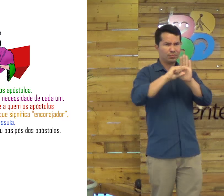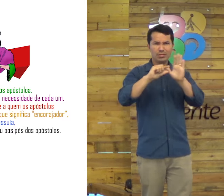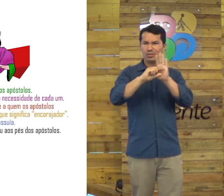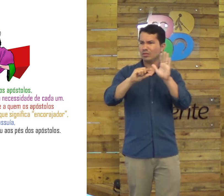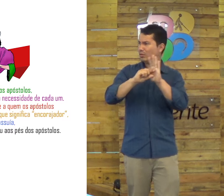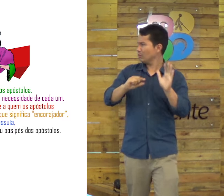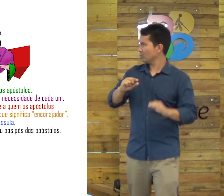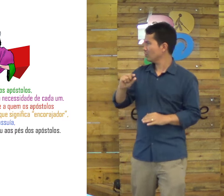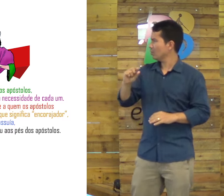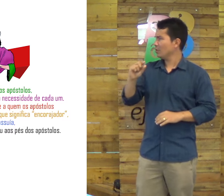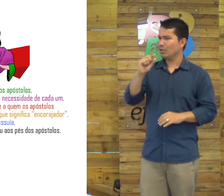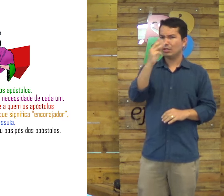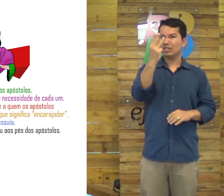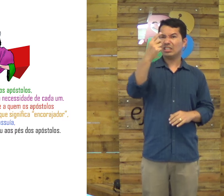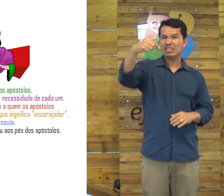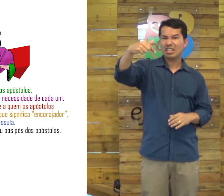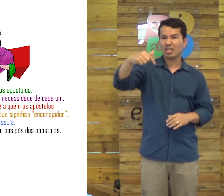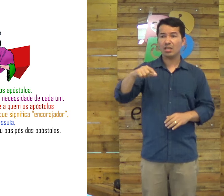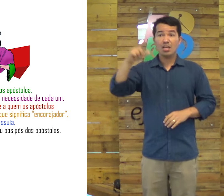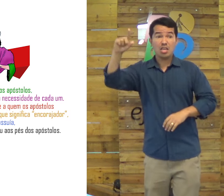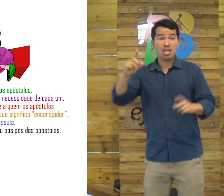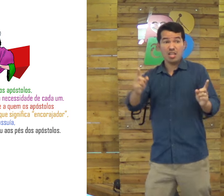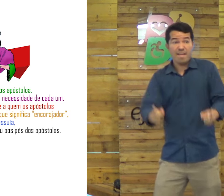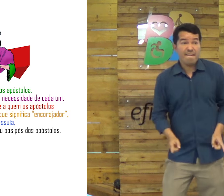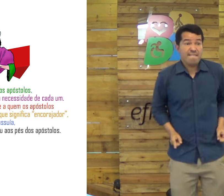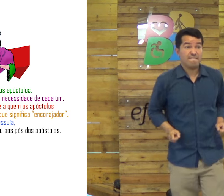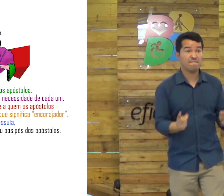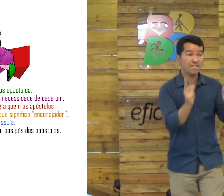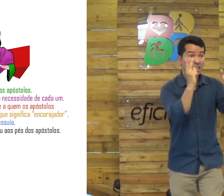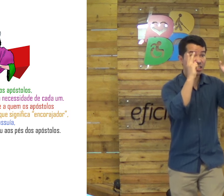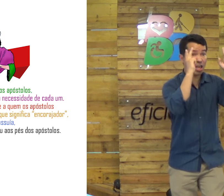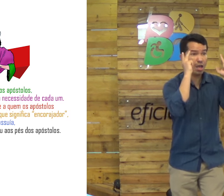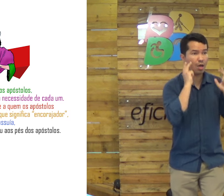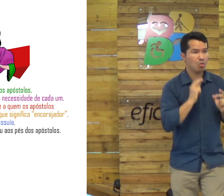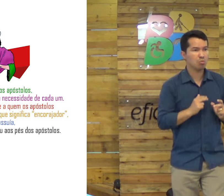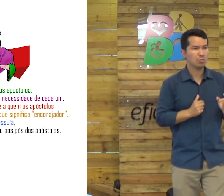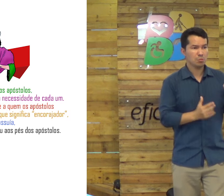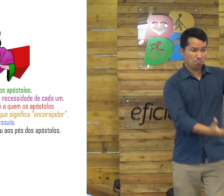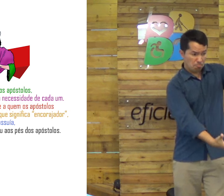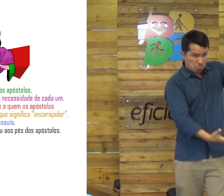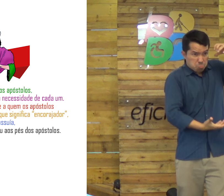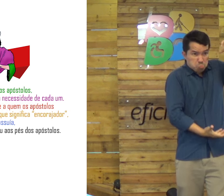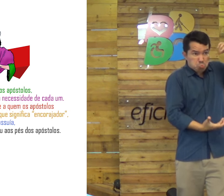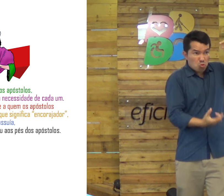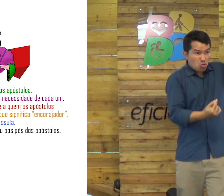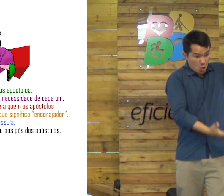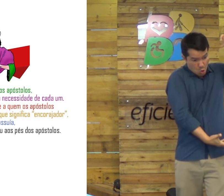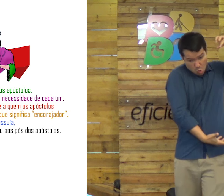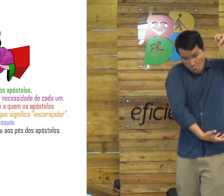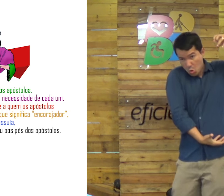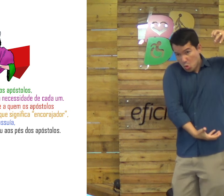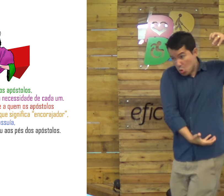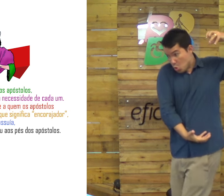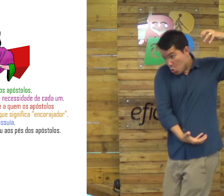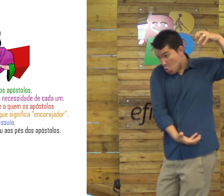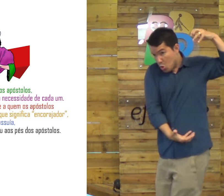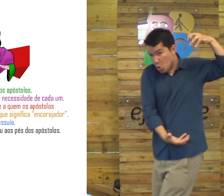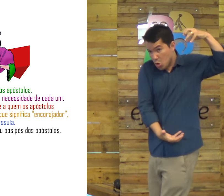Olha ali. Versículo 37. Ele vendeu o que ele tinha, pegou o dinheiro